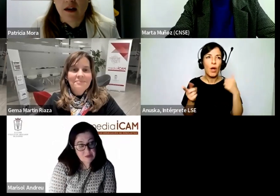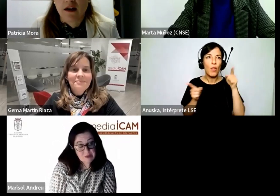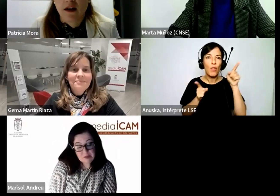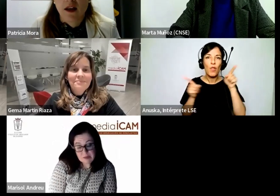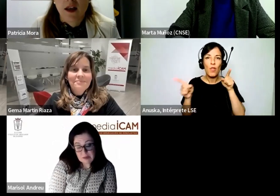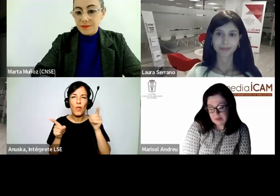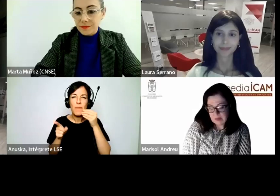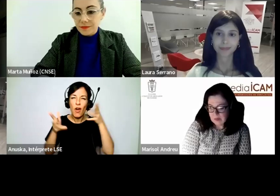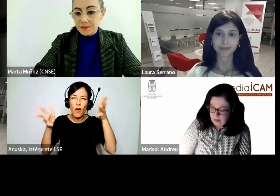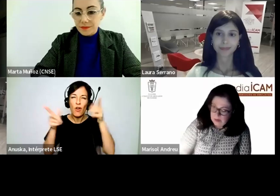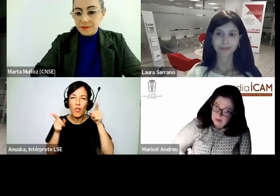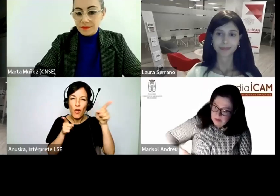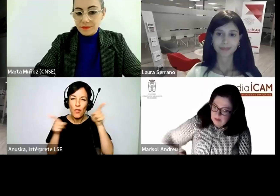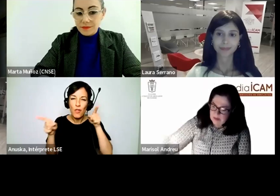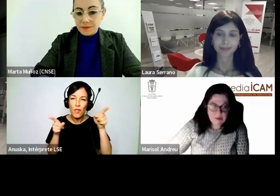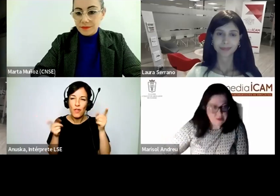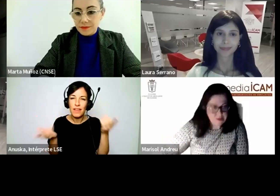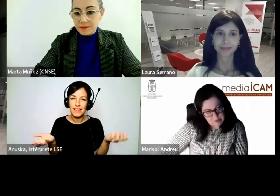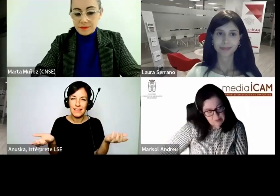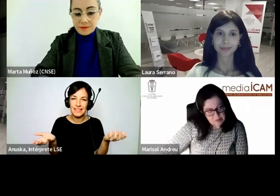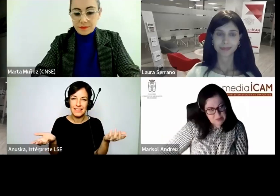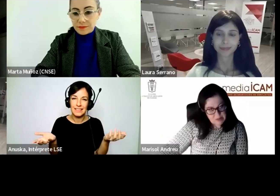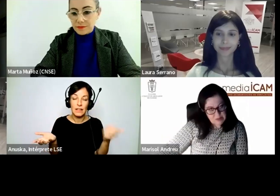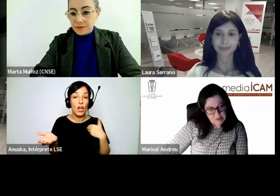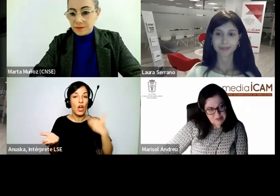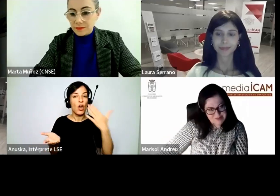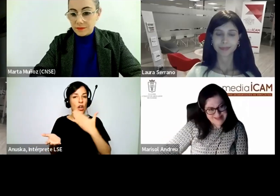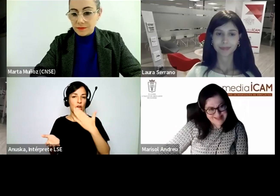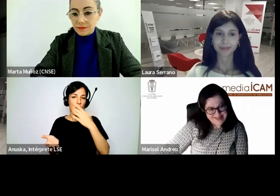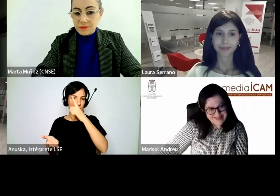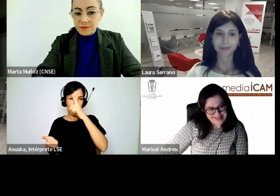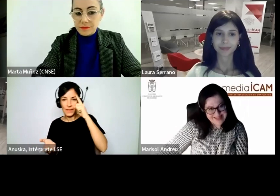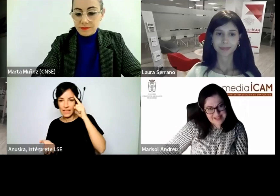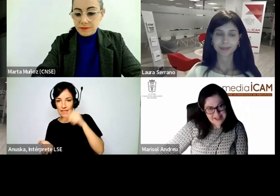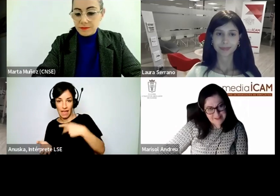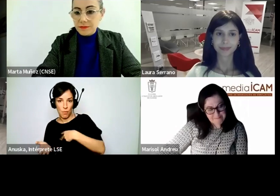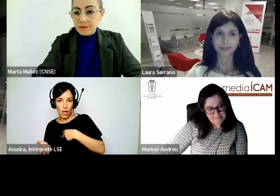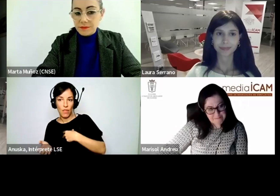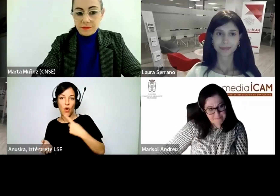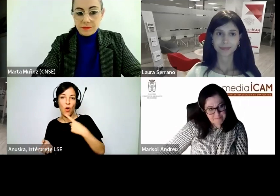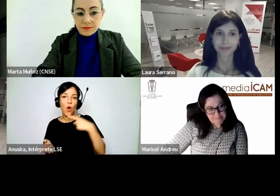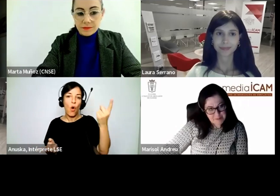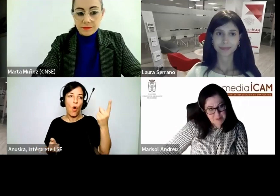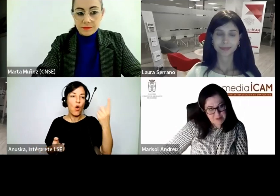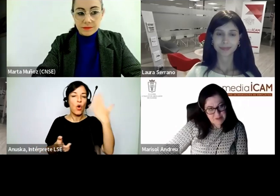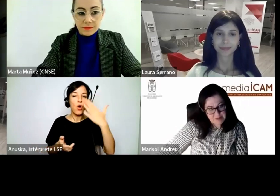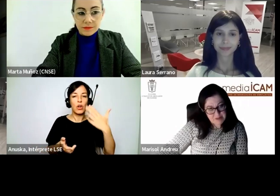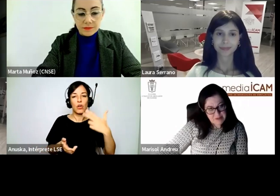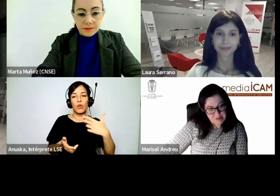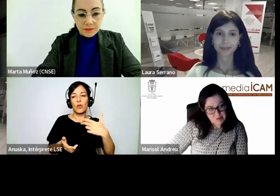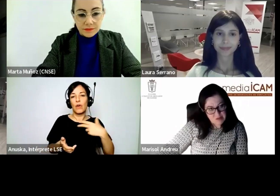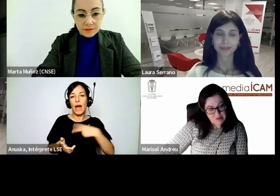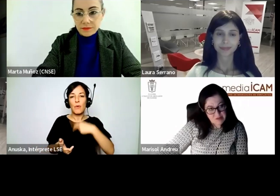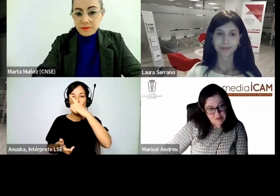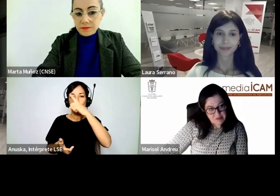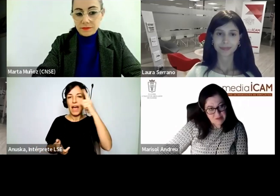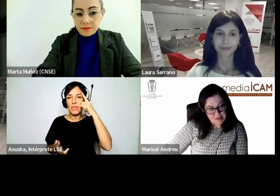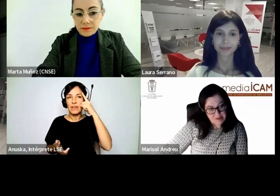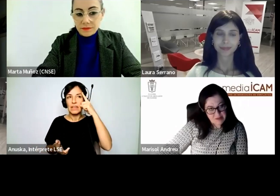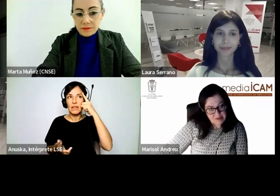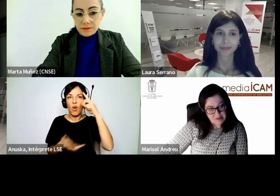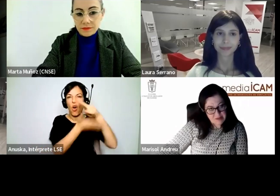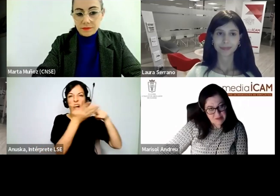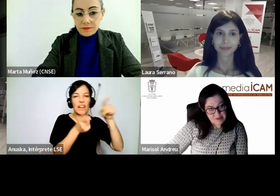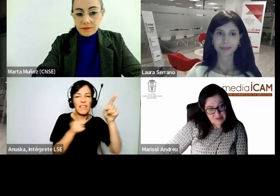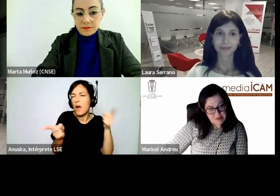se dirija? ¿Al Colegio de Abogados de Madrid o podéis hacerlo a través del Colegio de Abogados de Madrid y no el de Galicia, por